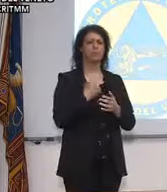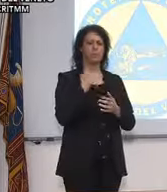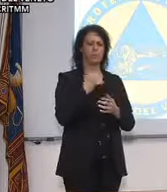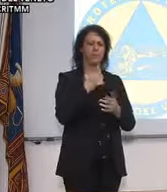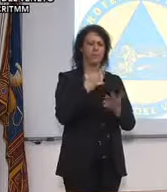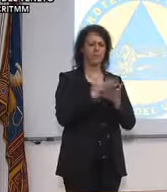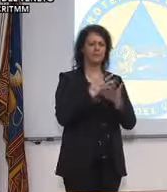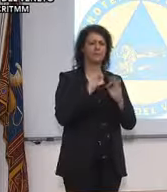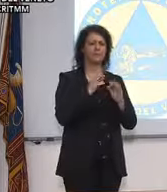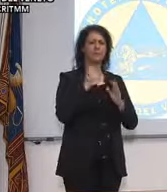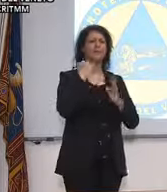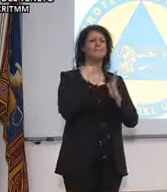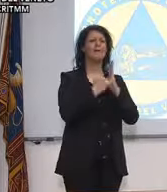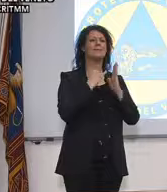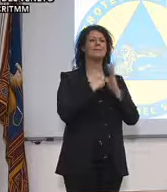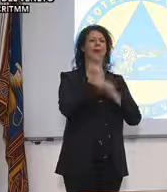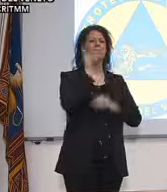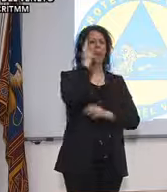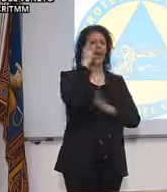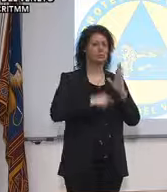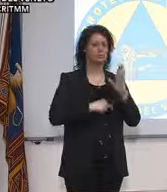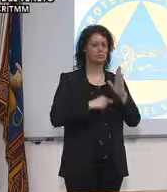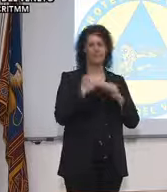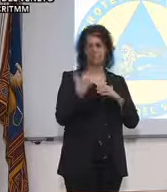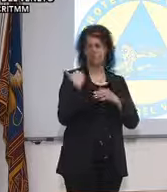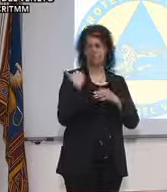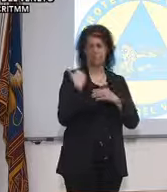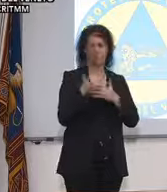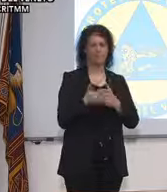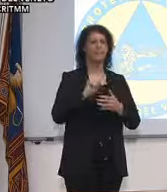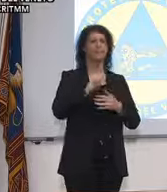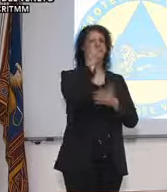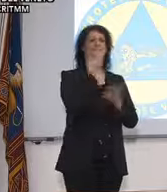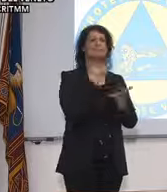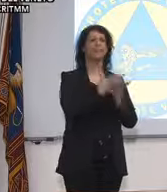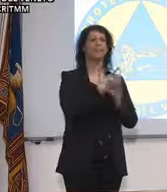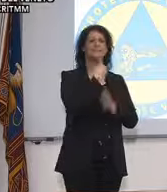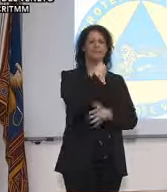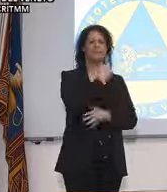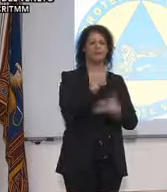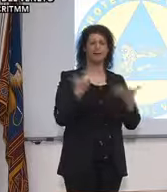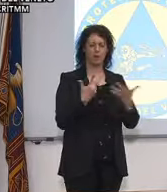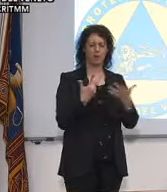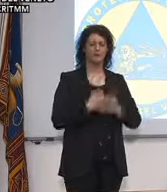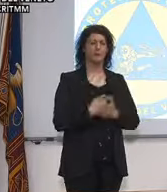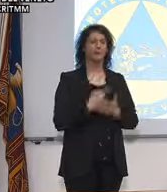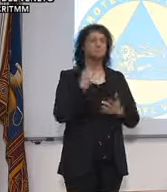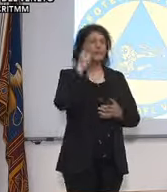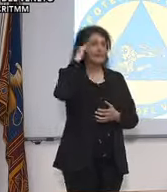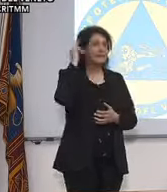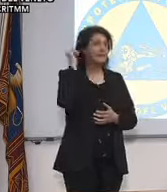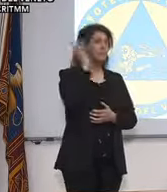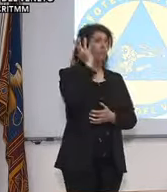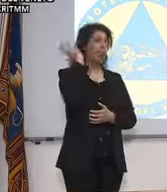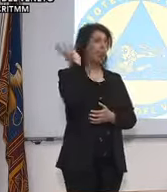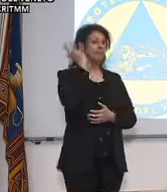marzo e una più recente. La prima diceva sostanzialmente, ipotizzava la possibilità che ci fosse